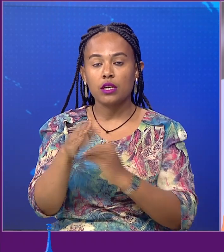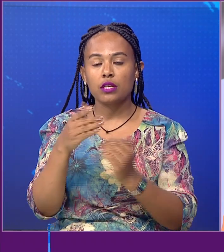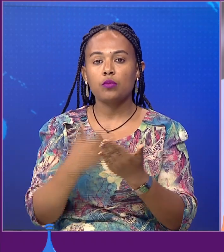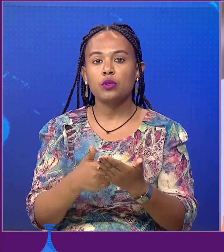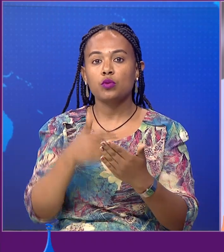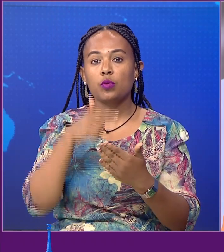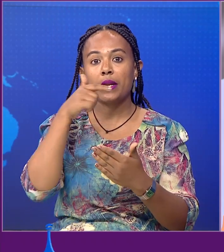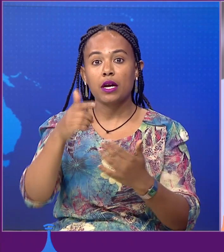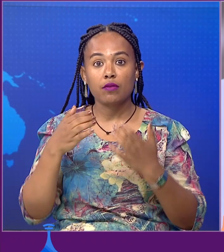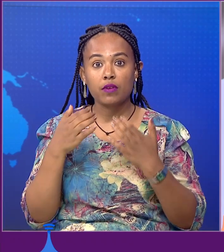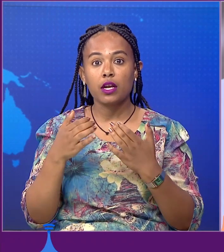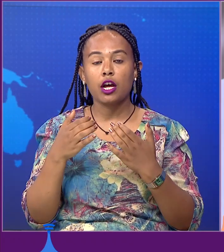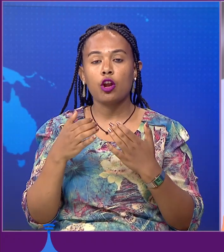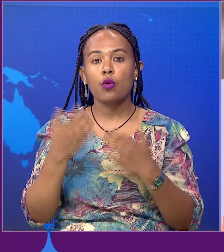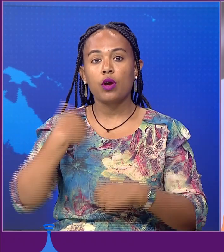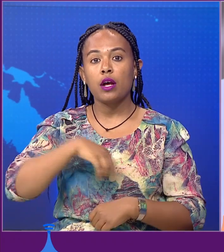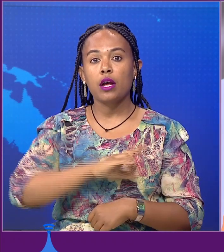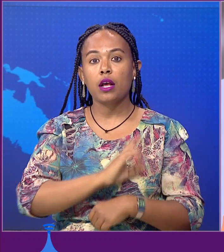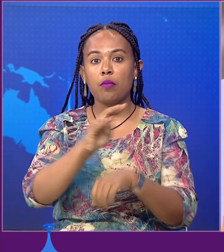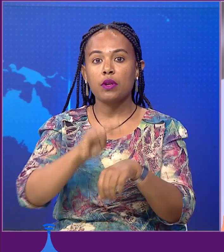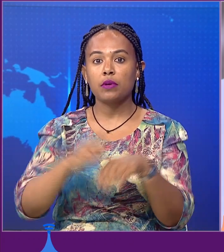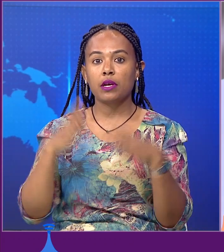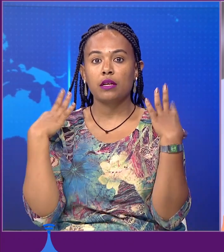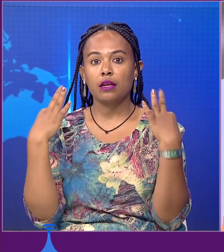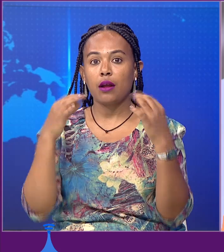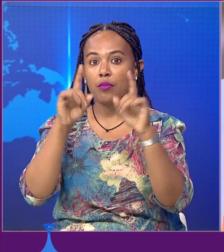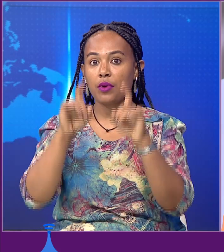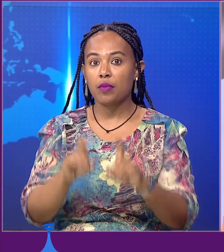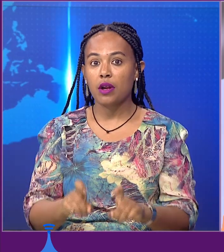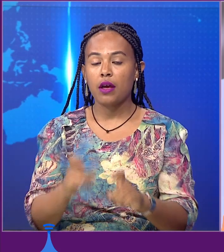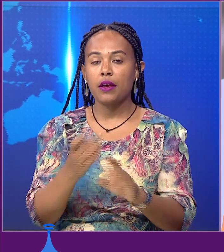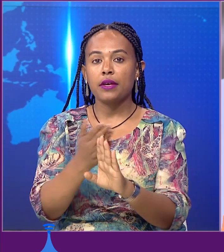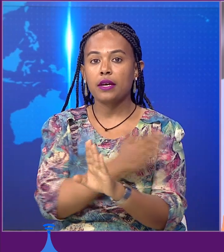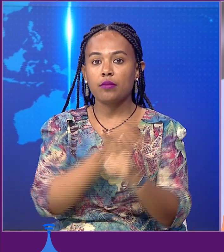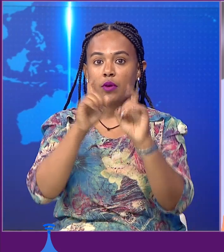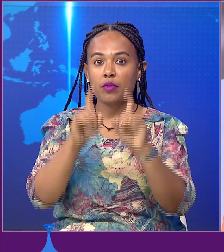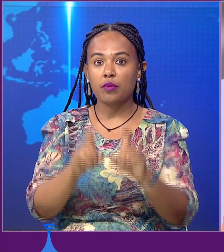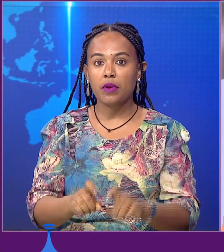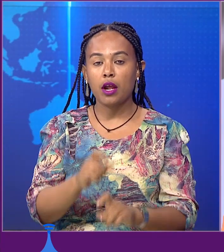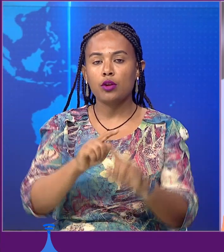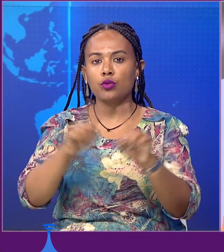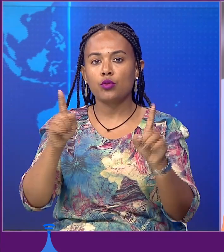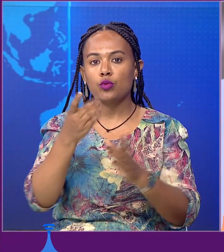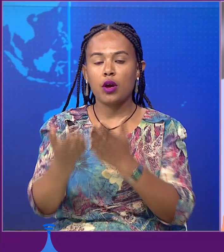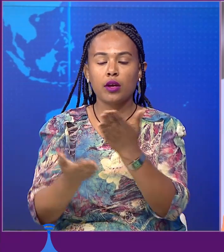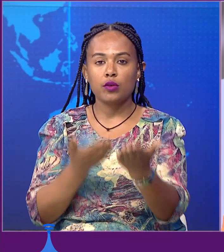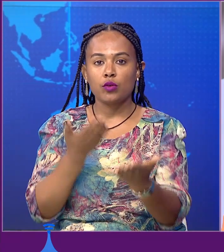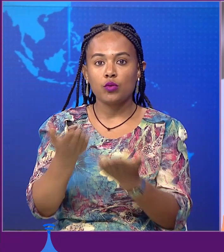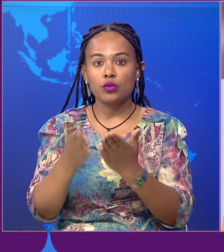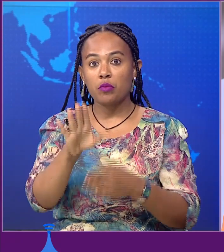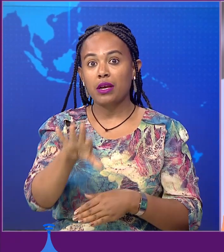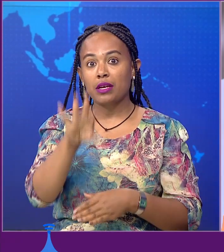በዚሁ ማሳሰብ ፈልጋለሁ። እኛም መደበኛ የጤና ምርመራዎቻችንን፣ የቅድመ ምርመራዎችና ልዩ አገልግሎታችንን